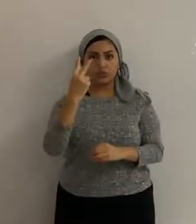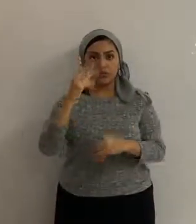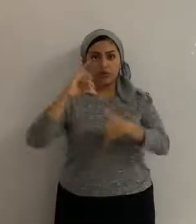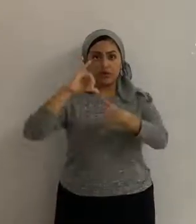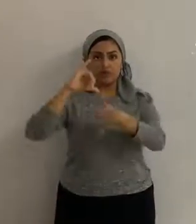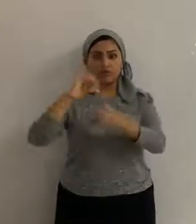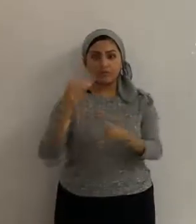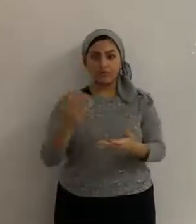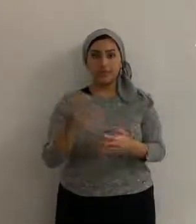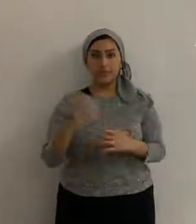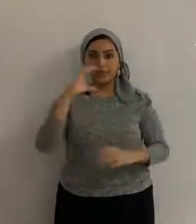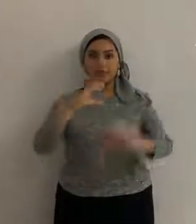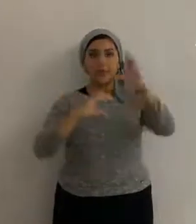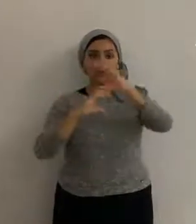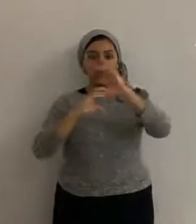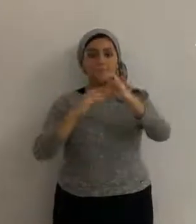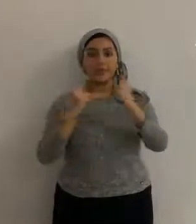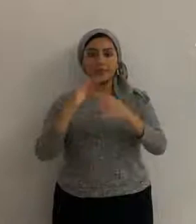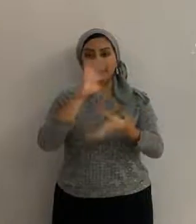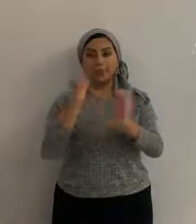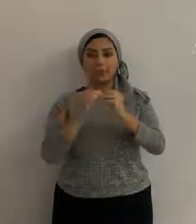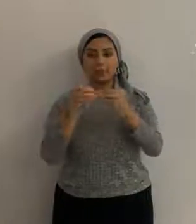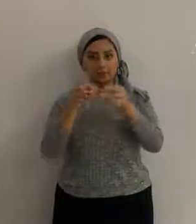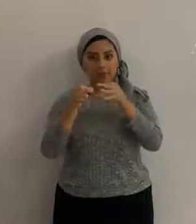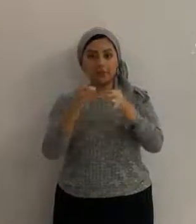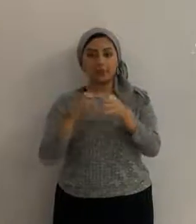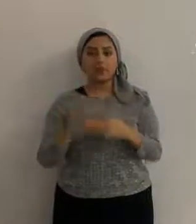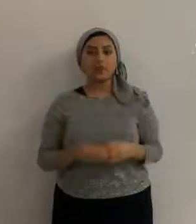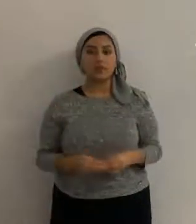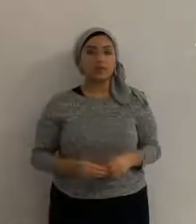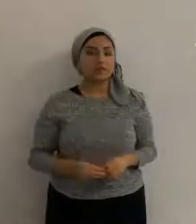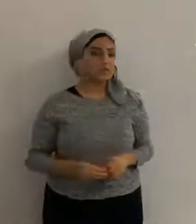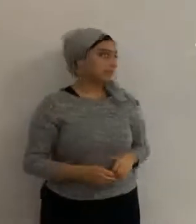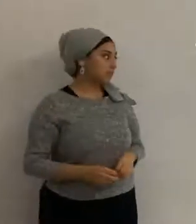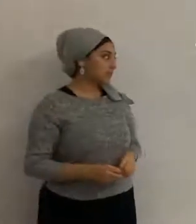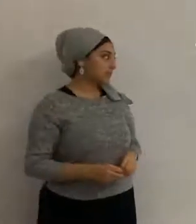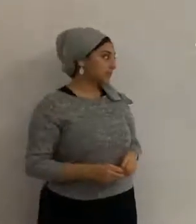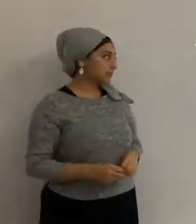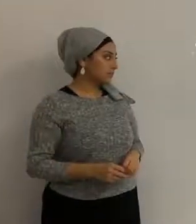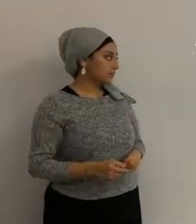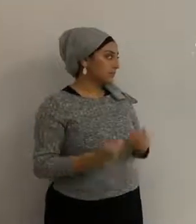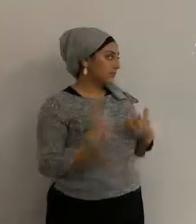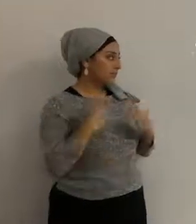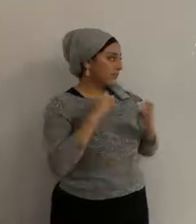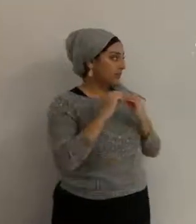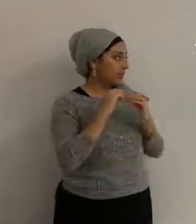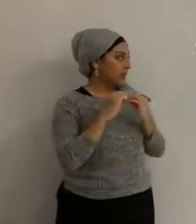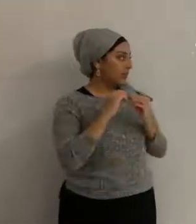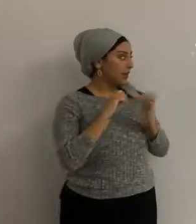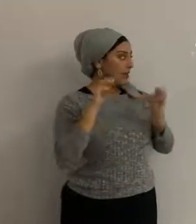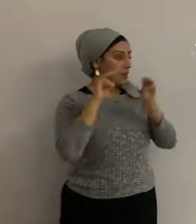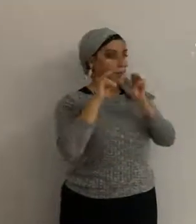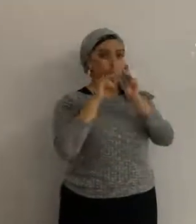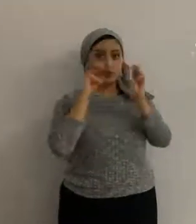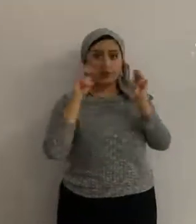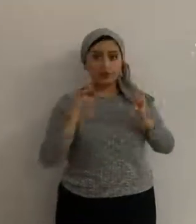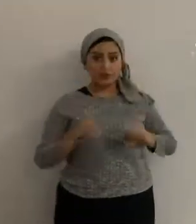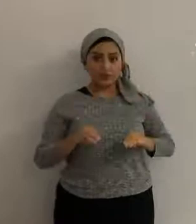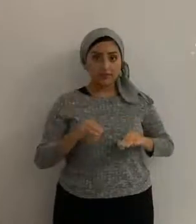vamos a llegar a una conclusión. Aquí está una grúa instalada y la construcción del museo. Ese es el museo, vean ustedes. Del